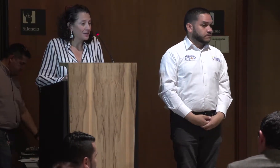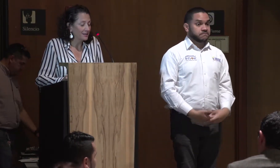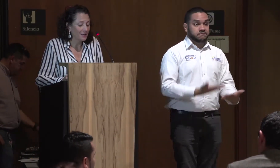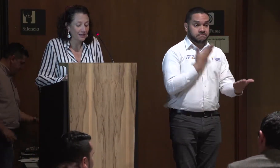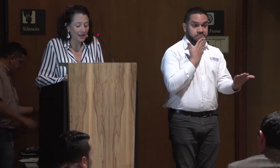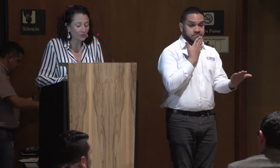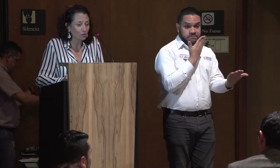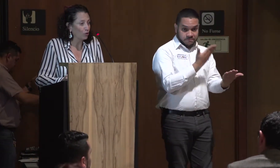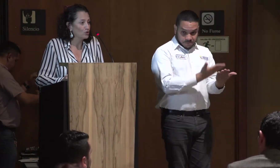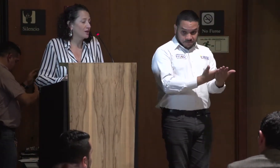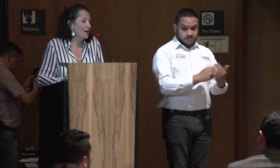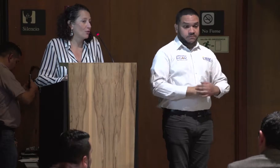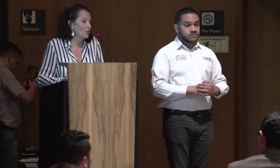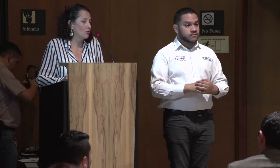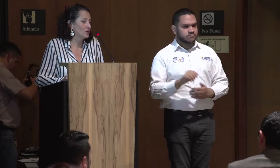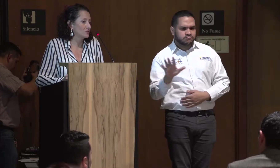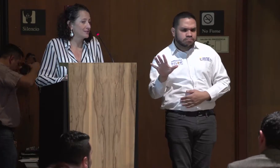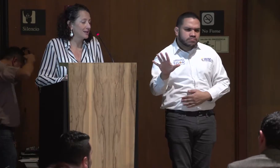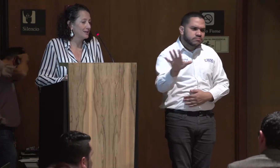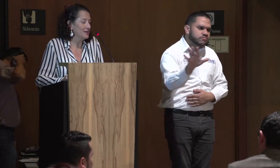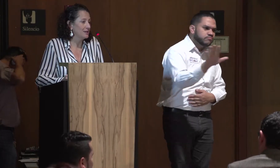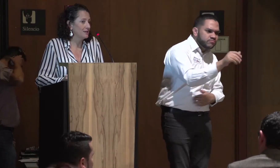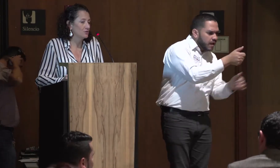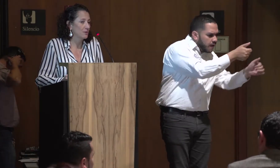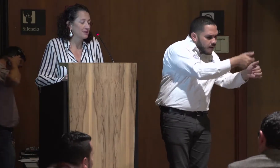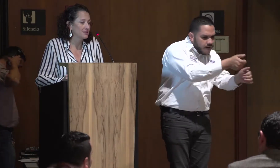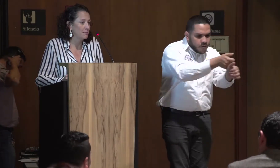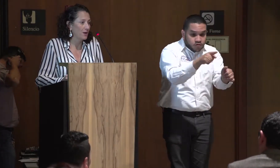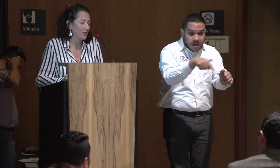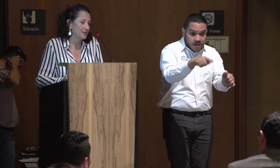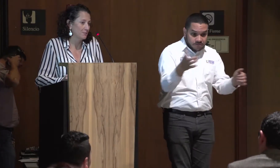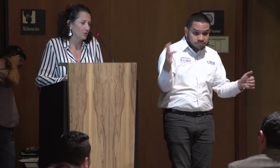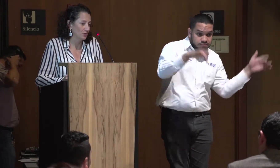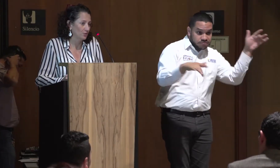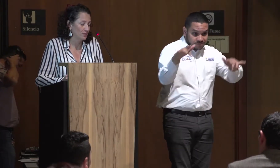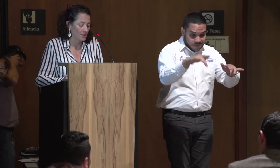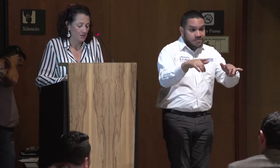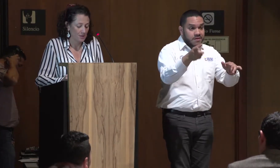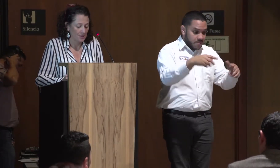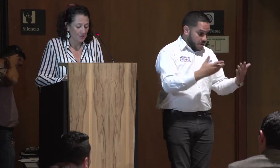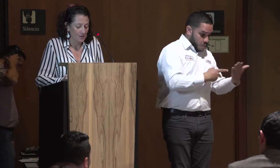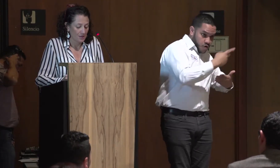Gracias también a todos y cada uno de los que están aquí y de los que han participado en este proyecto.